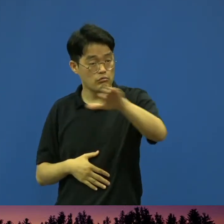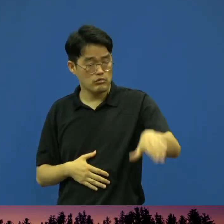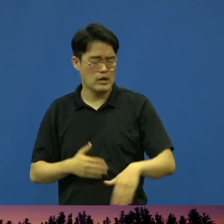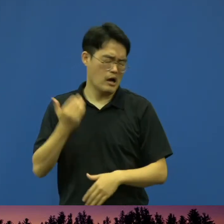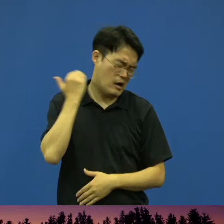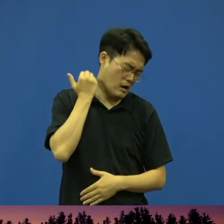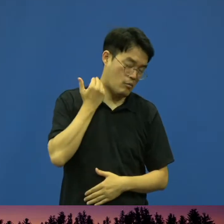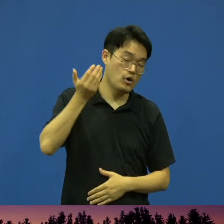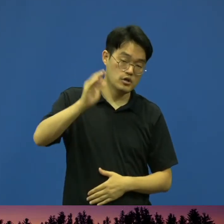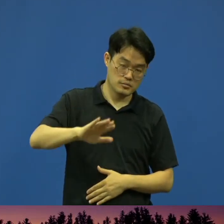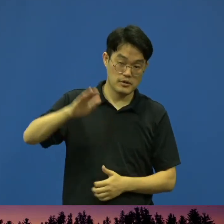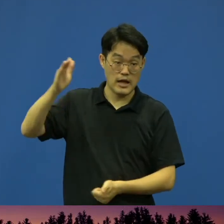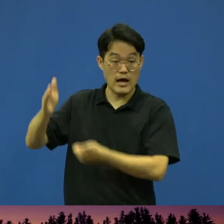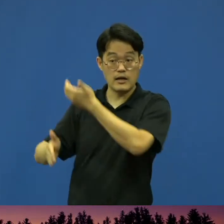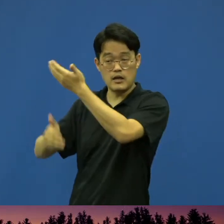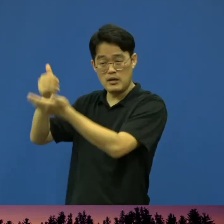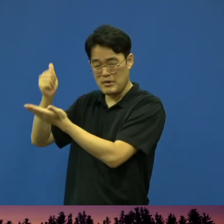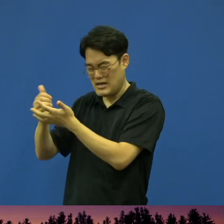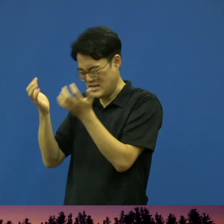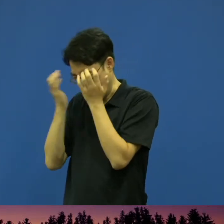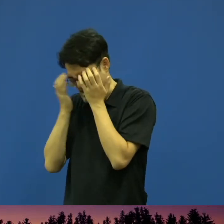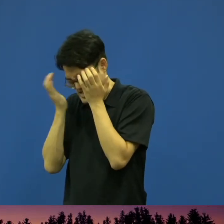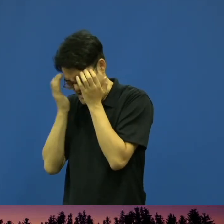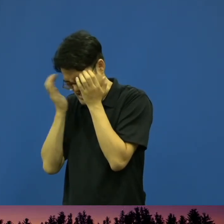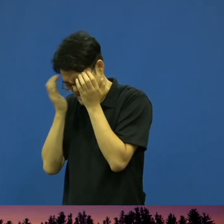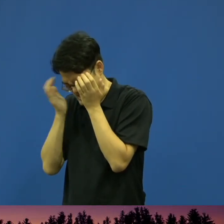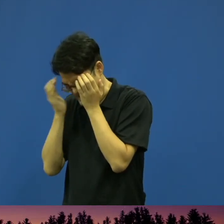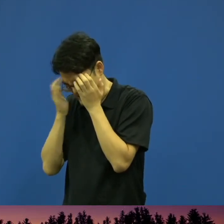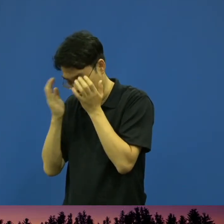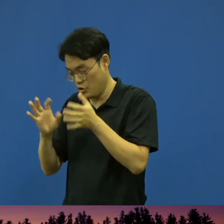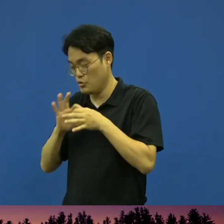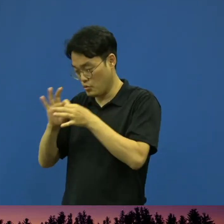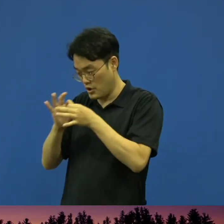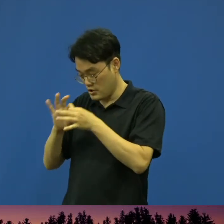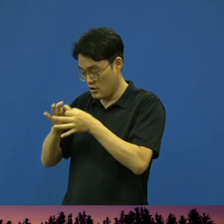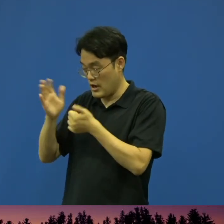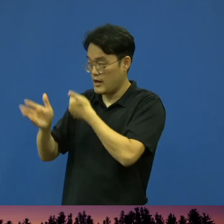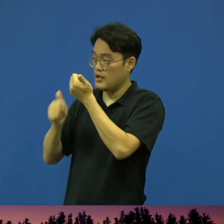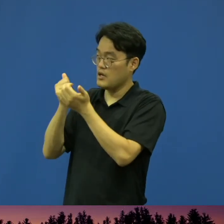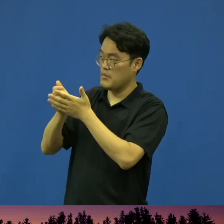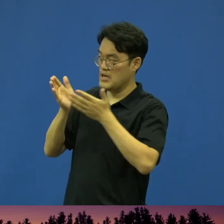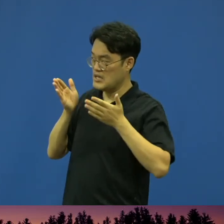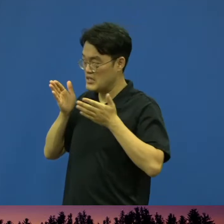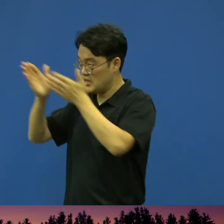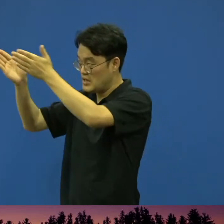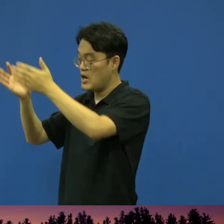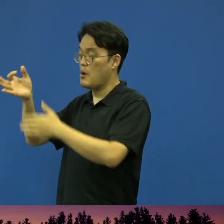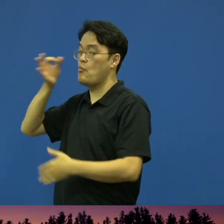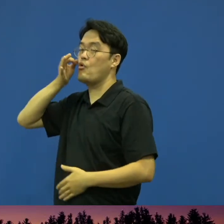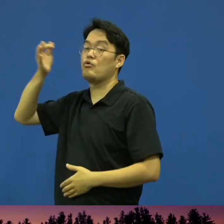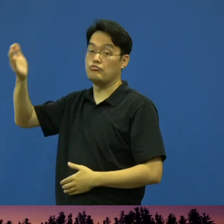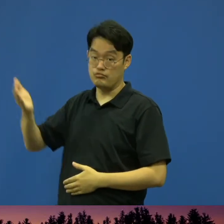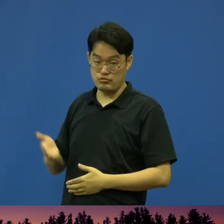바닷속에 묻어둔 길이 있습니다. 하나님이 땅속에, 하나님이 하늘에 예비하신 길이 있다는 것을 기억하십시오.